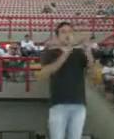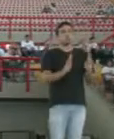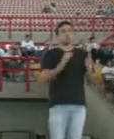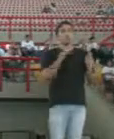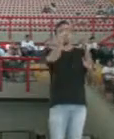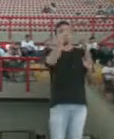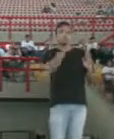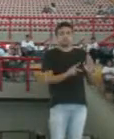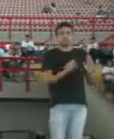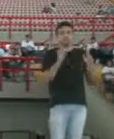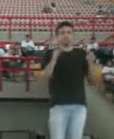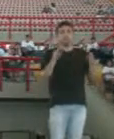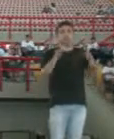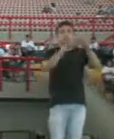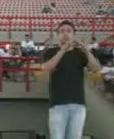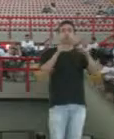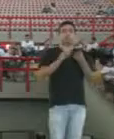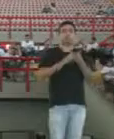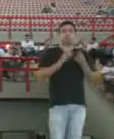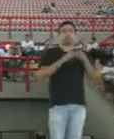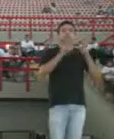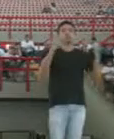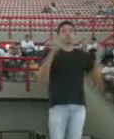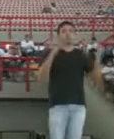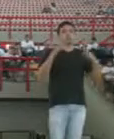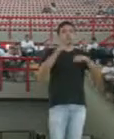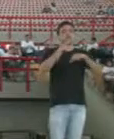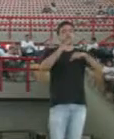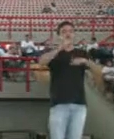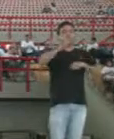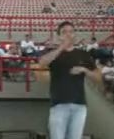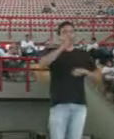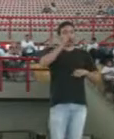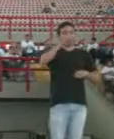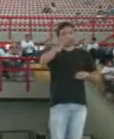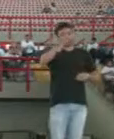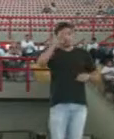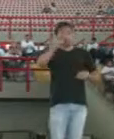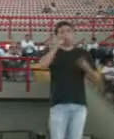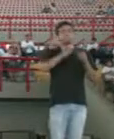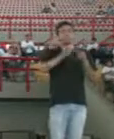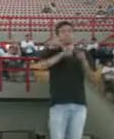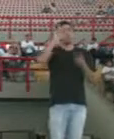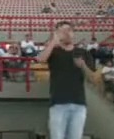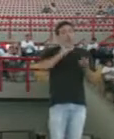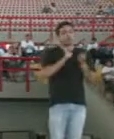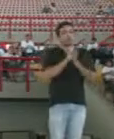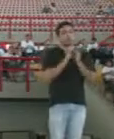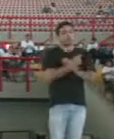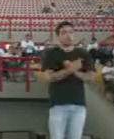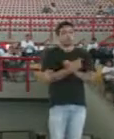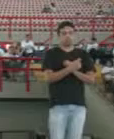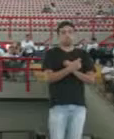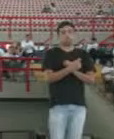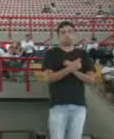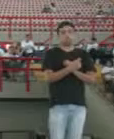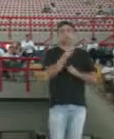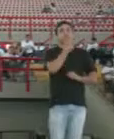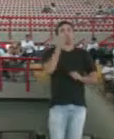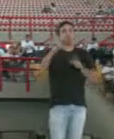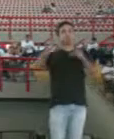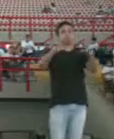inteiro. Beleza? Então, camaleão lembra mimetismo, lembra tudo isso, mas lembra adequação. Dependendo